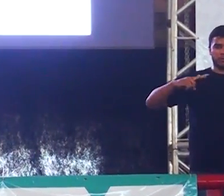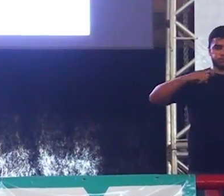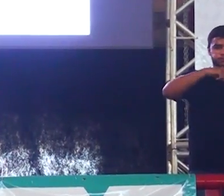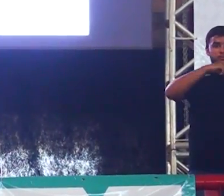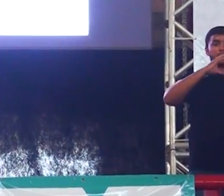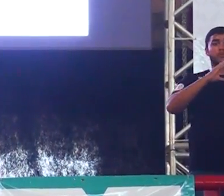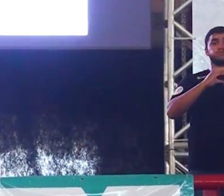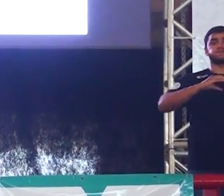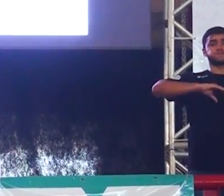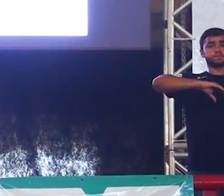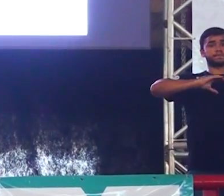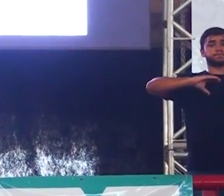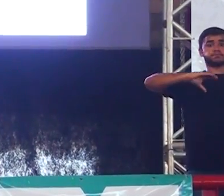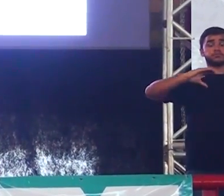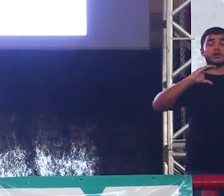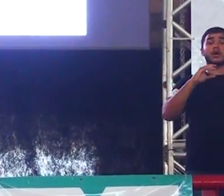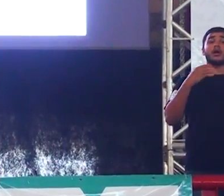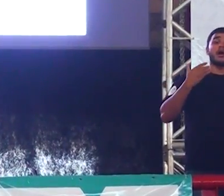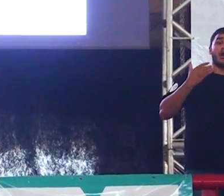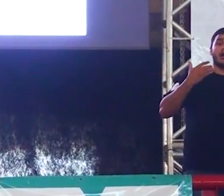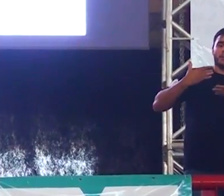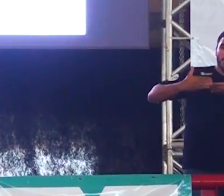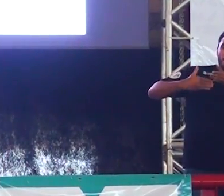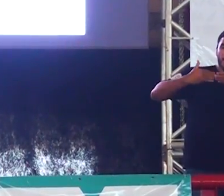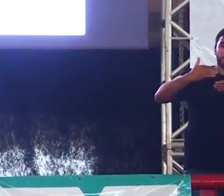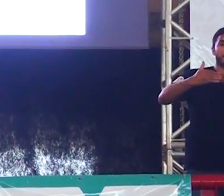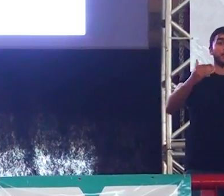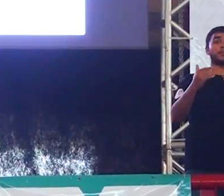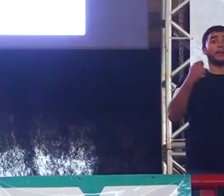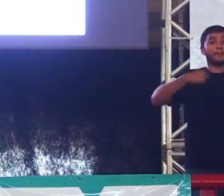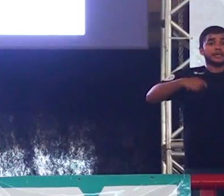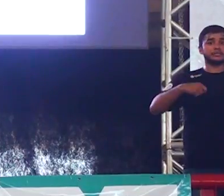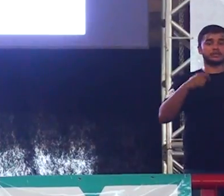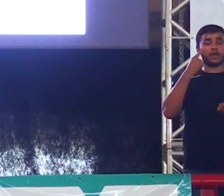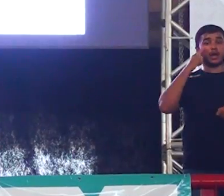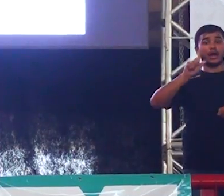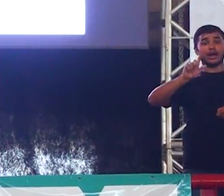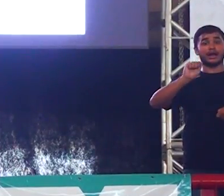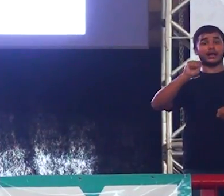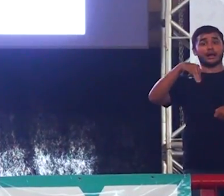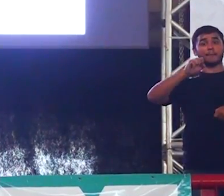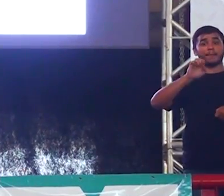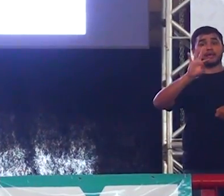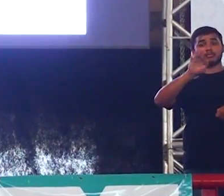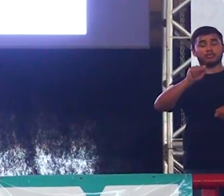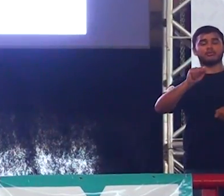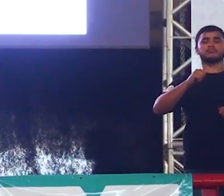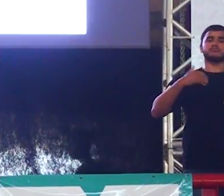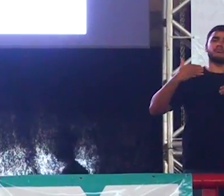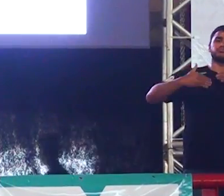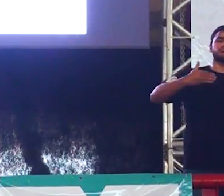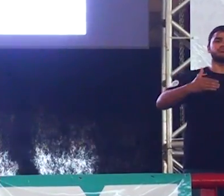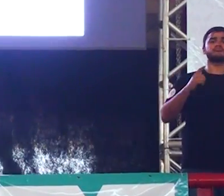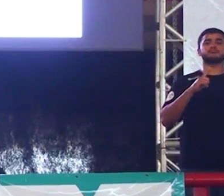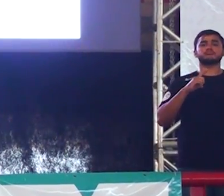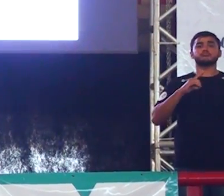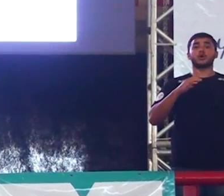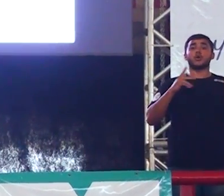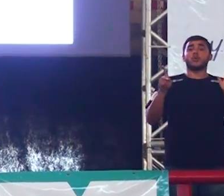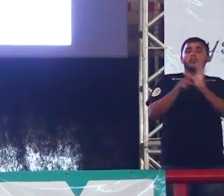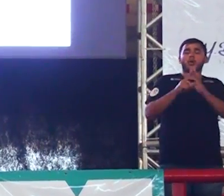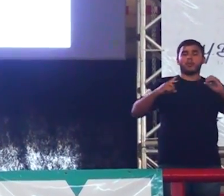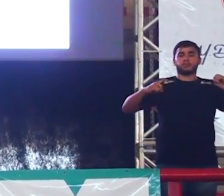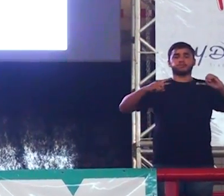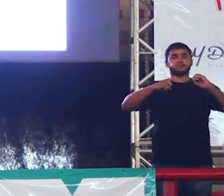quê? Porque falta uma estrutura para caminhar o gameta, certo? Até ao gameta